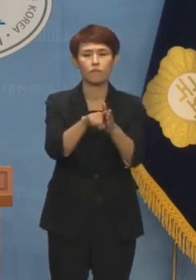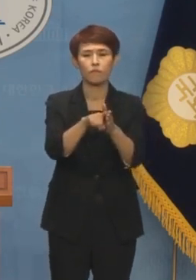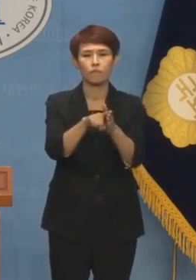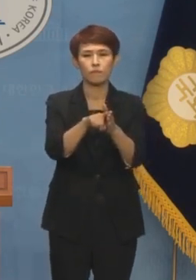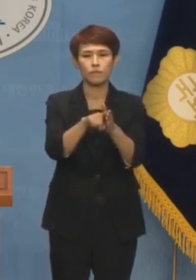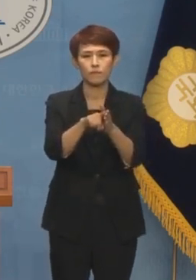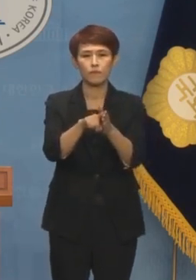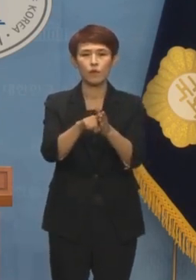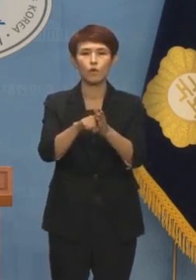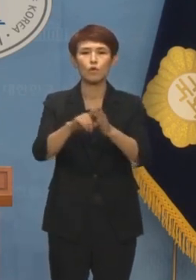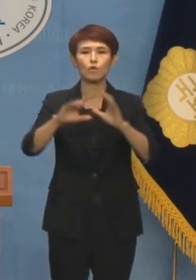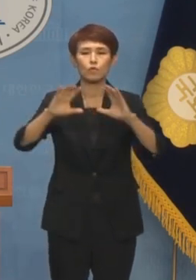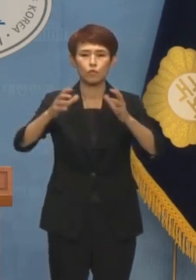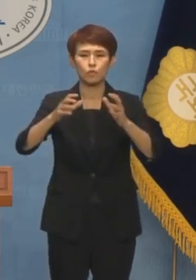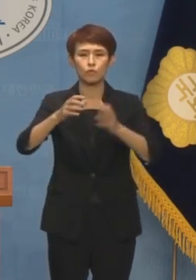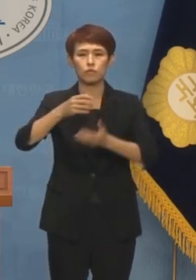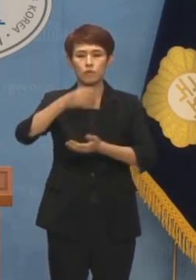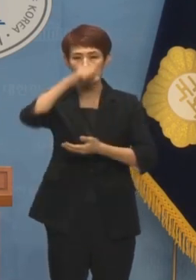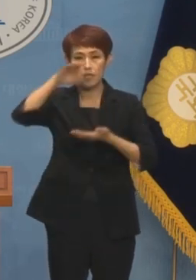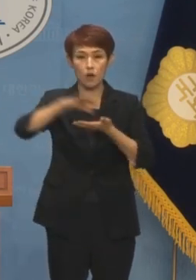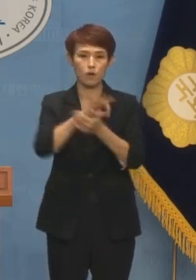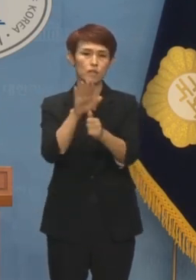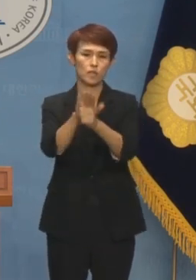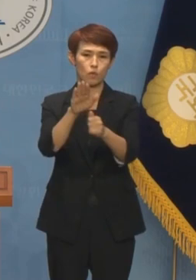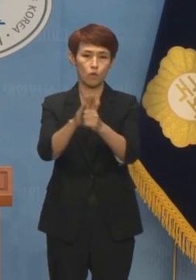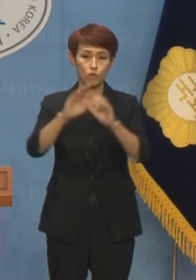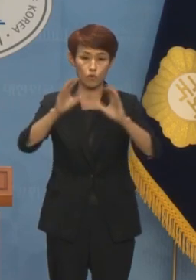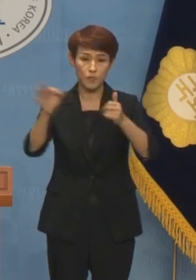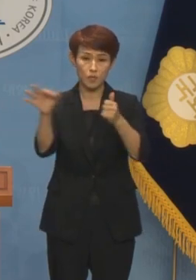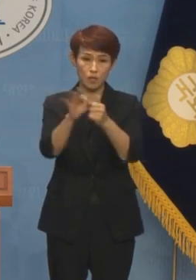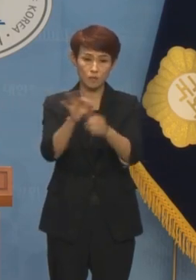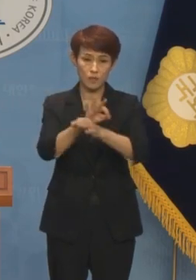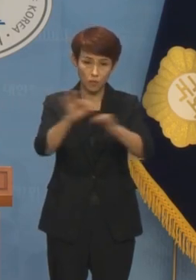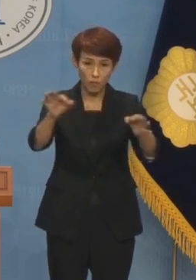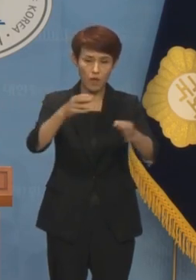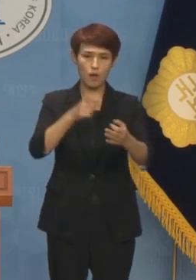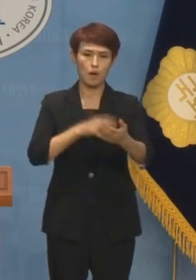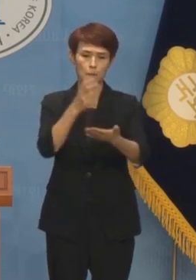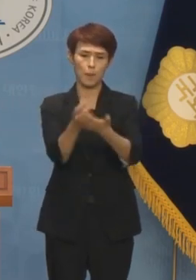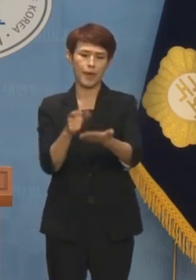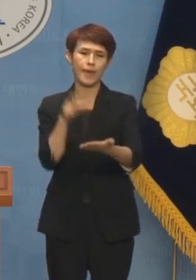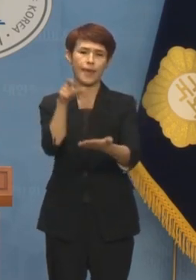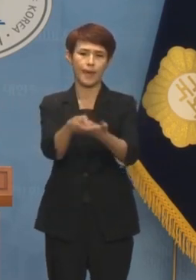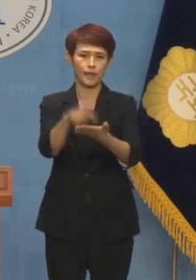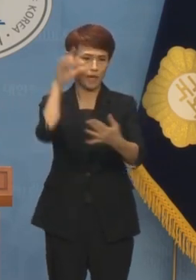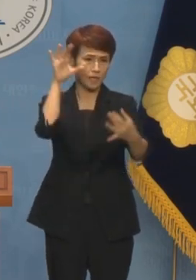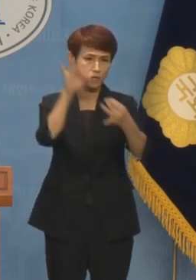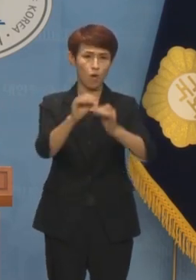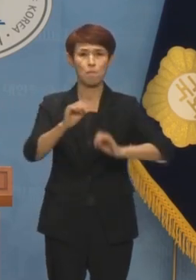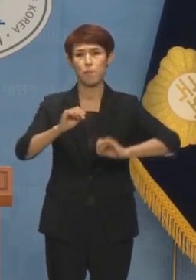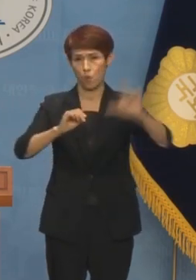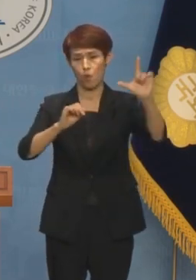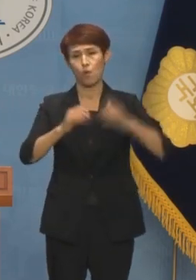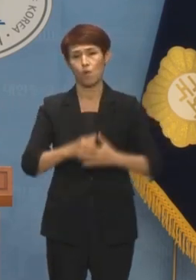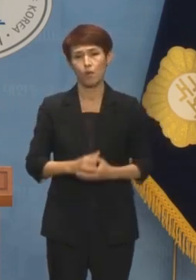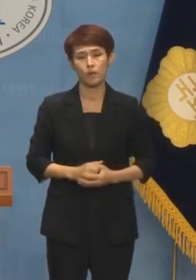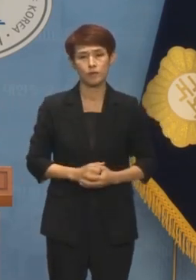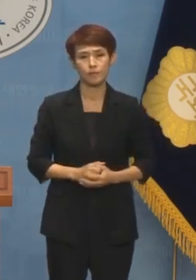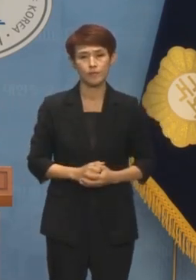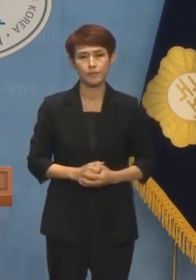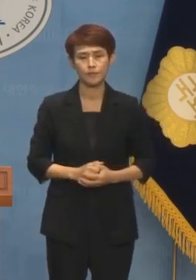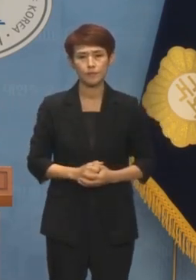및 국고지원, 국민연금 지급을 법에 명문화 등 찬성 의견이 압도적으로